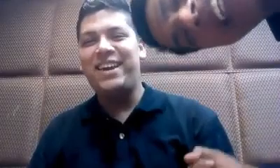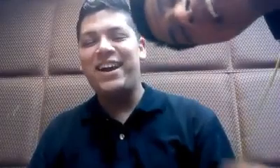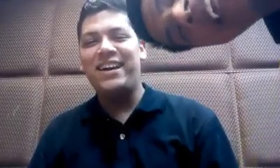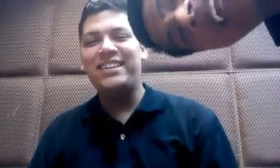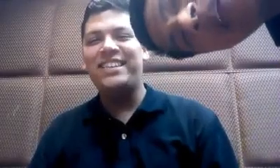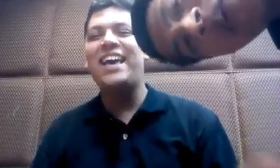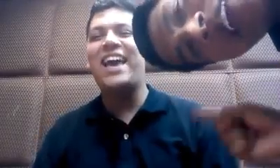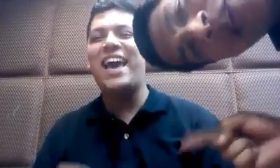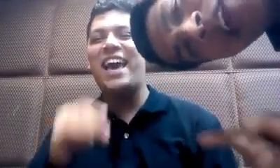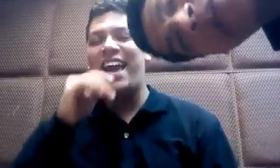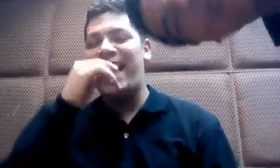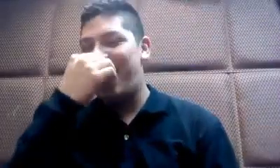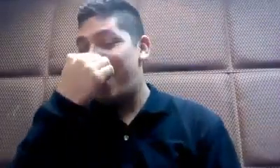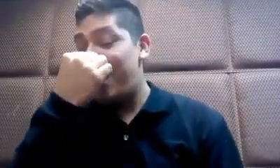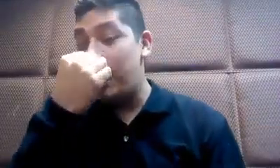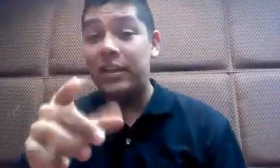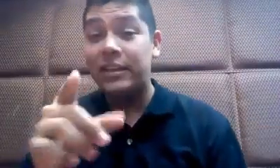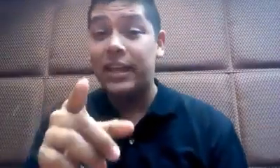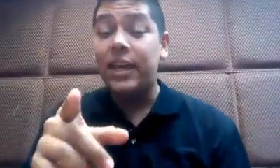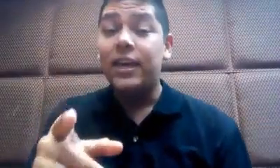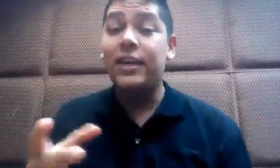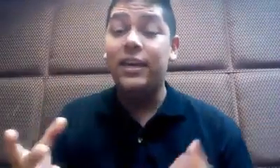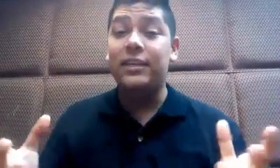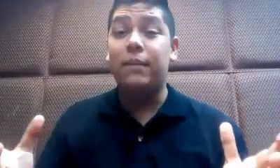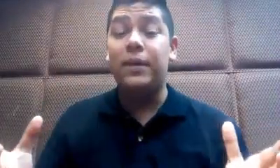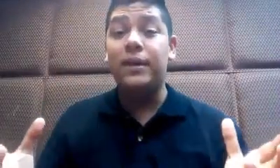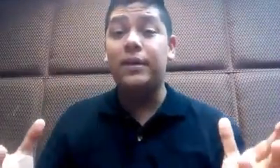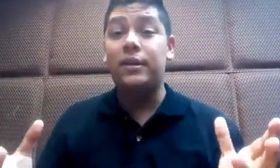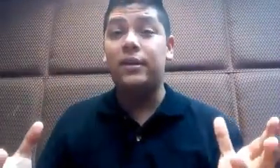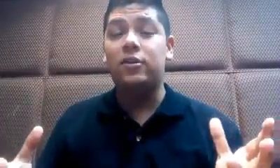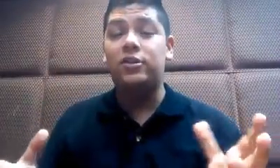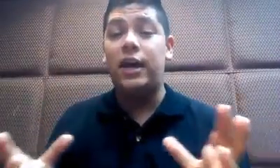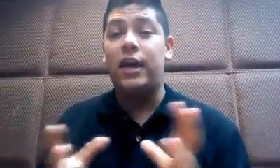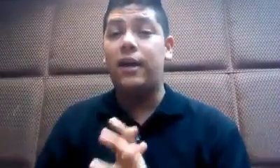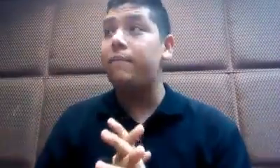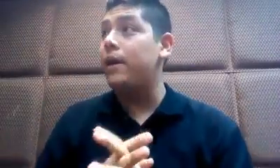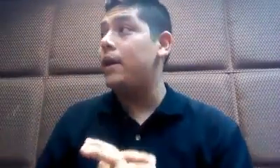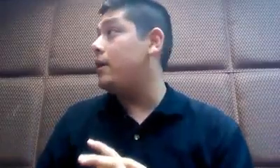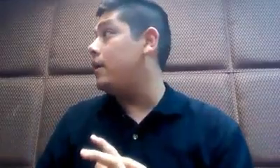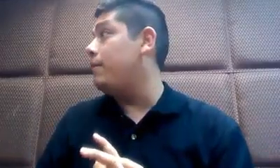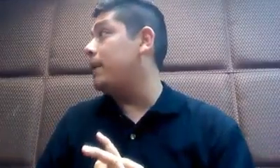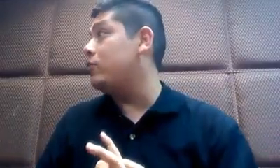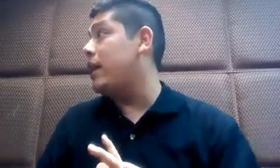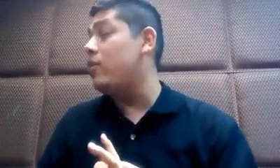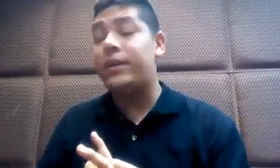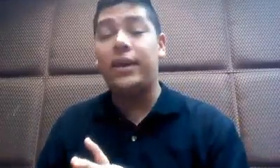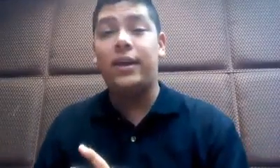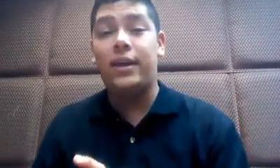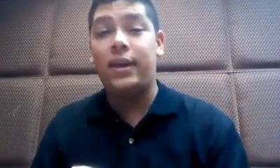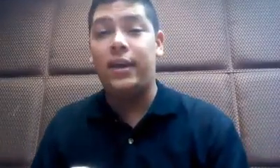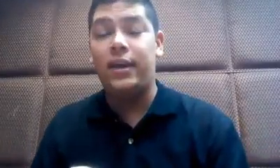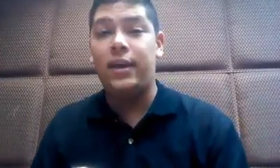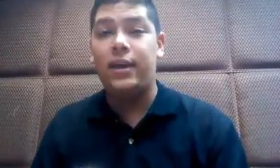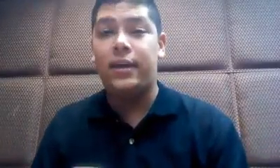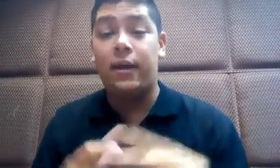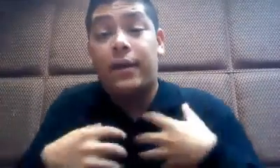Lo están arrimando a él, ya no le gusta. No, fíjate, y también, o sea, me ha tocado que lo